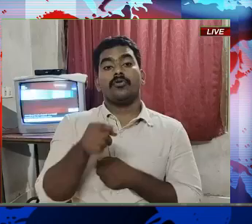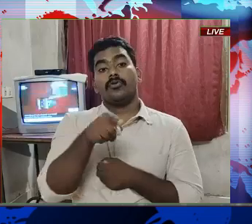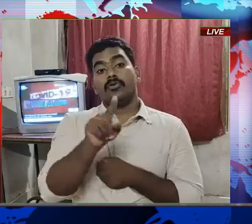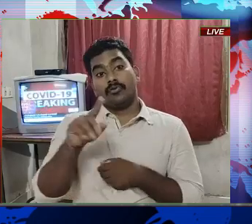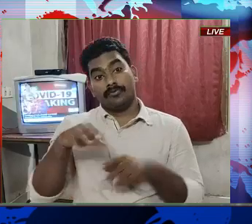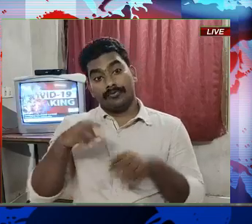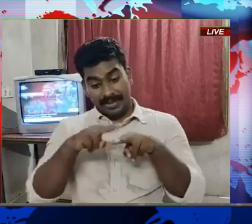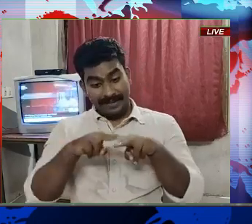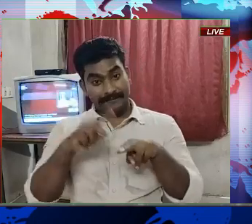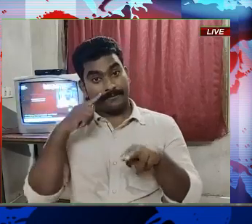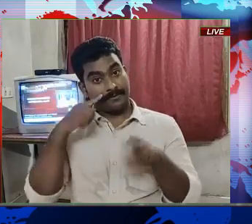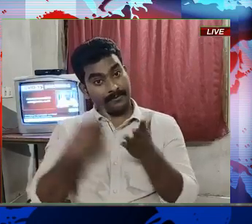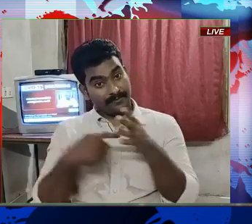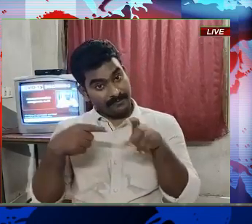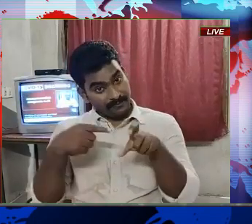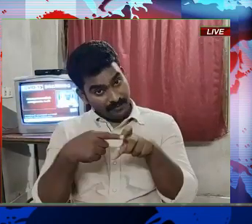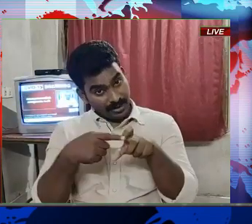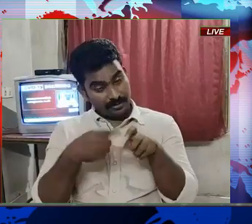പൊതുവായ പ്രവർത്തനത്തിൽ